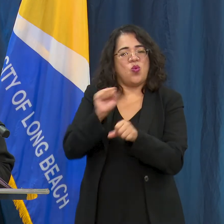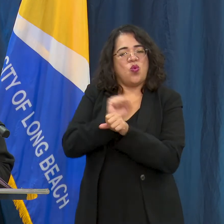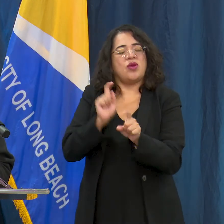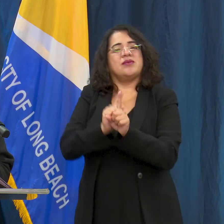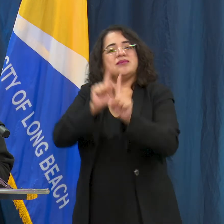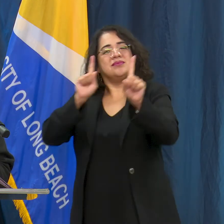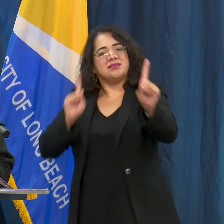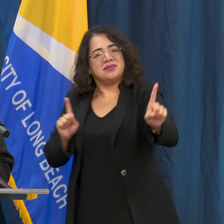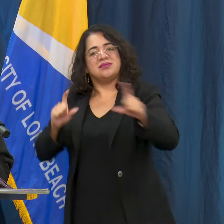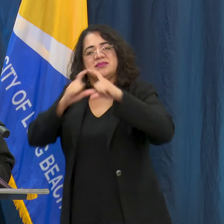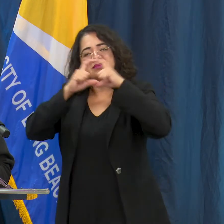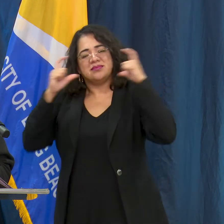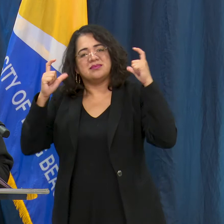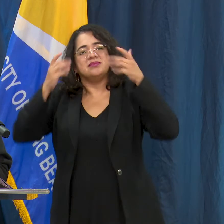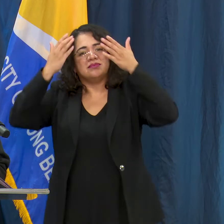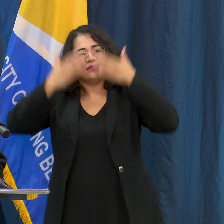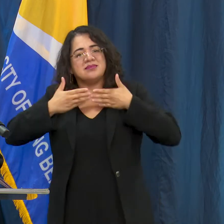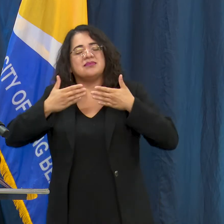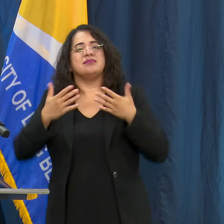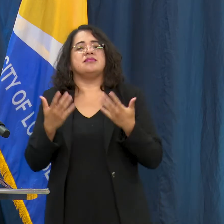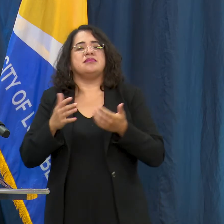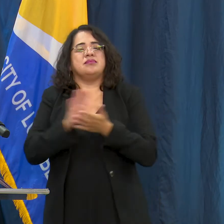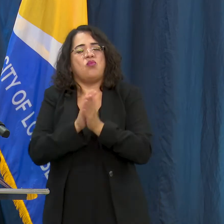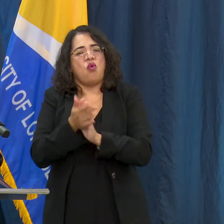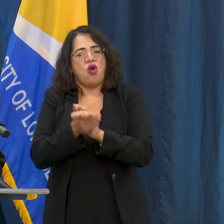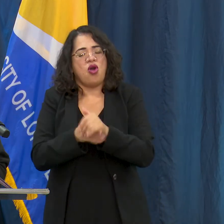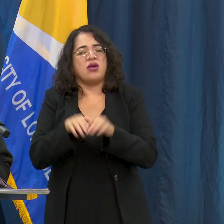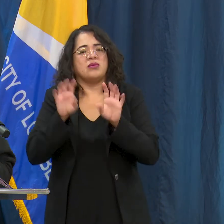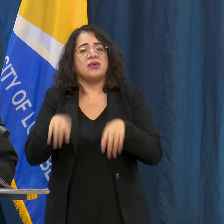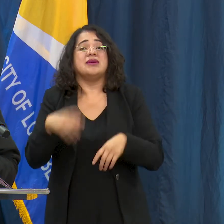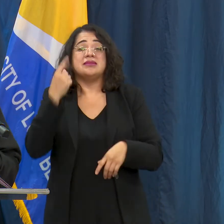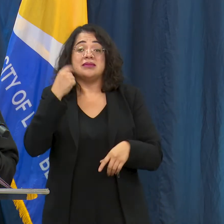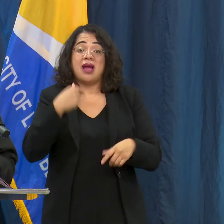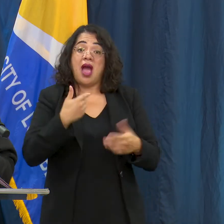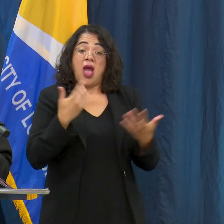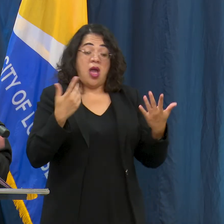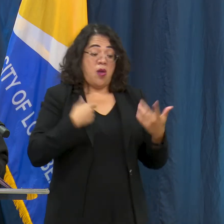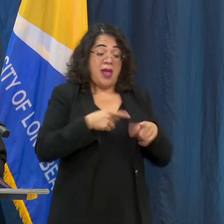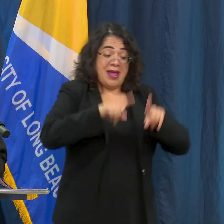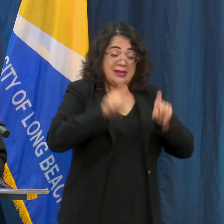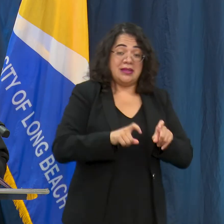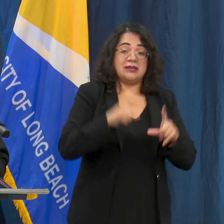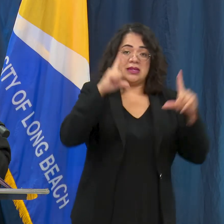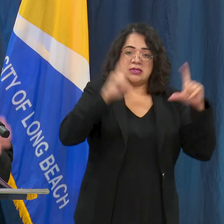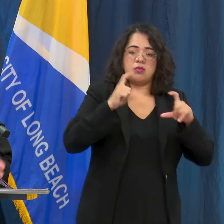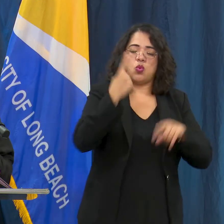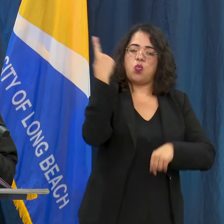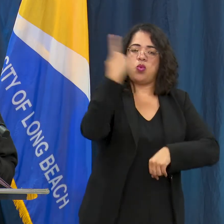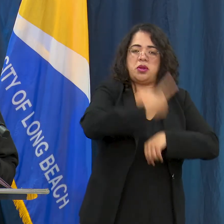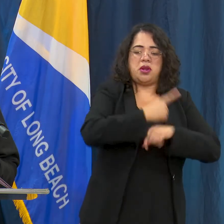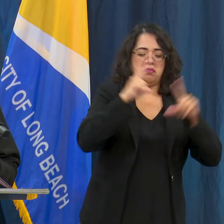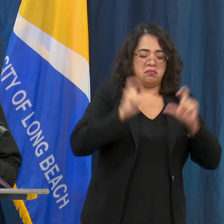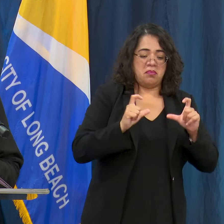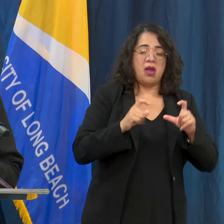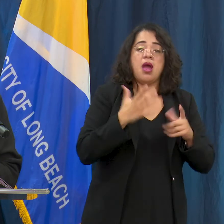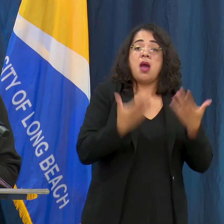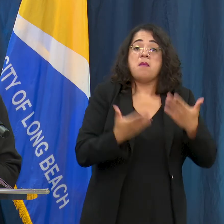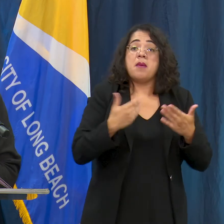haya estado expuesto o que no sea positivo, por decir, unos días después o la próxima